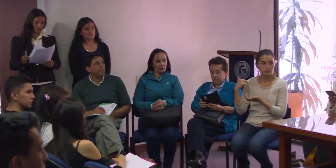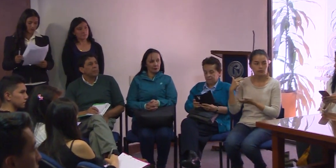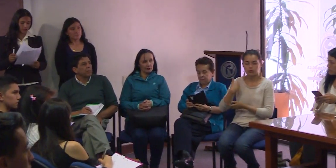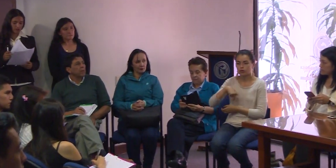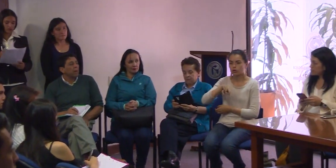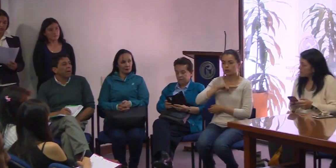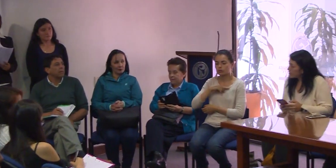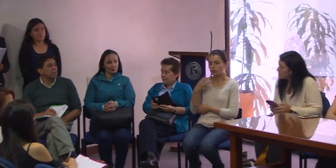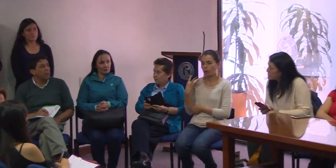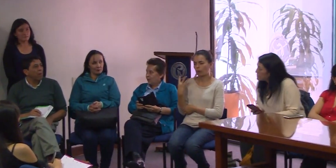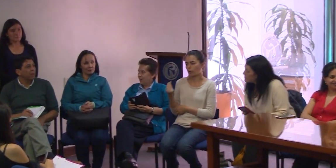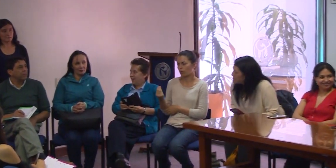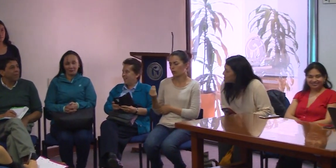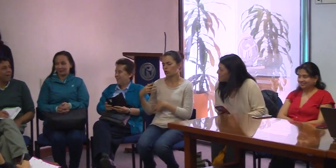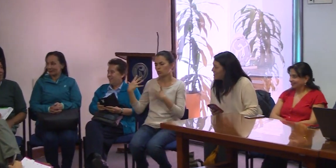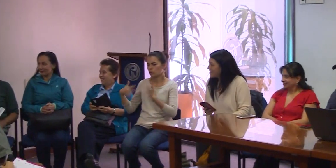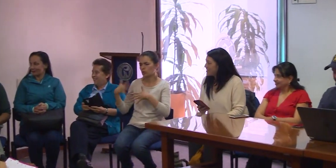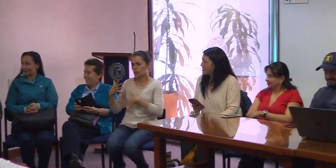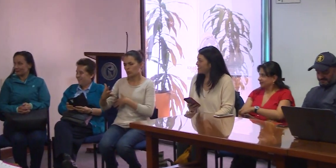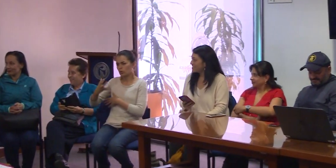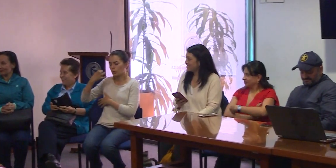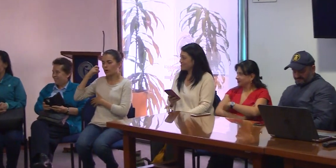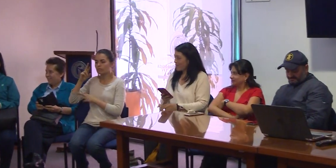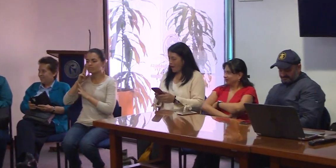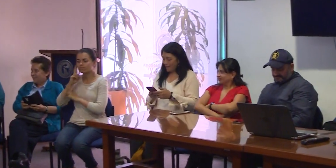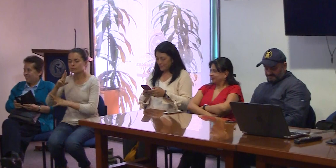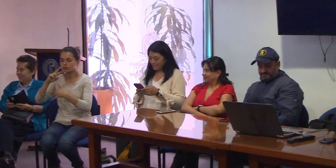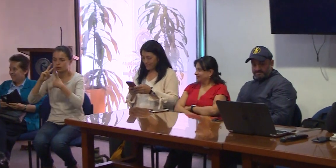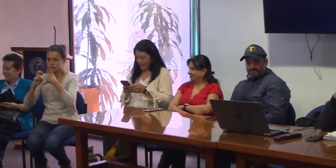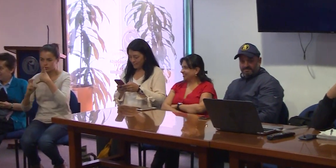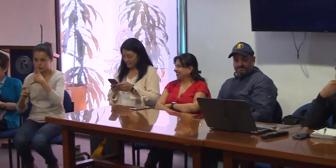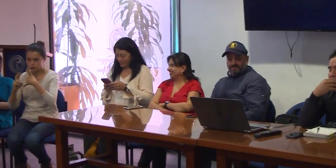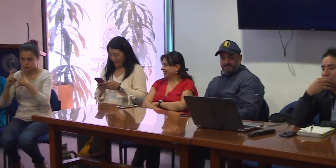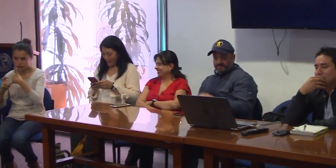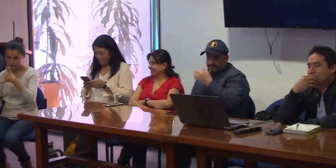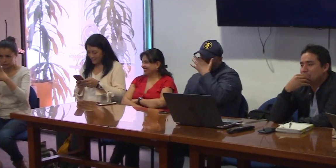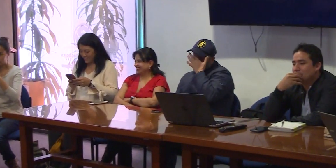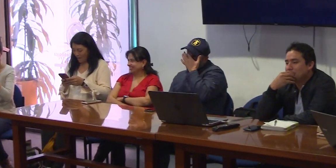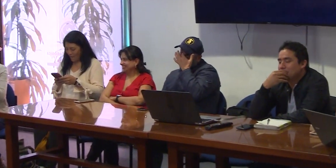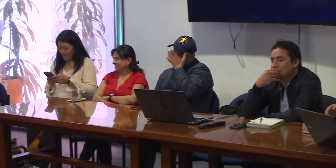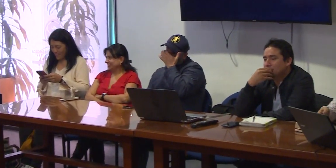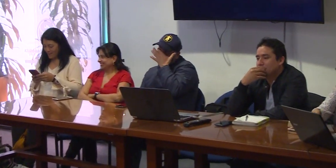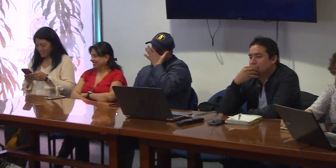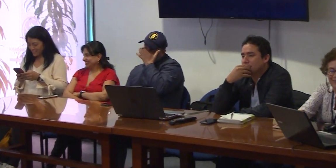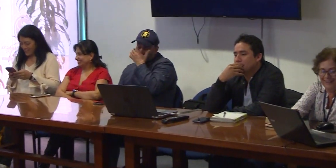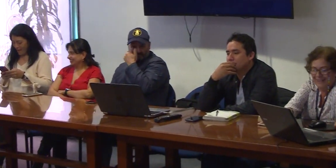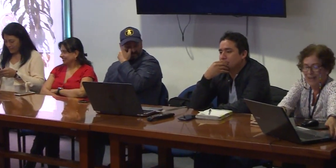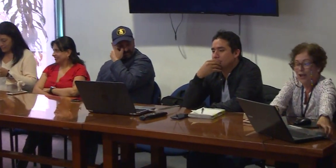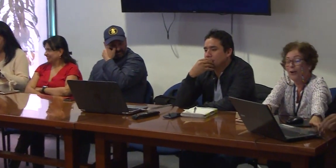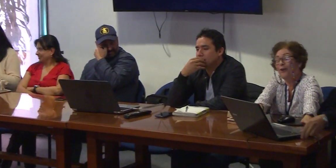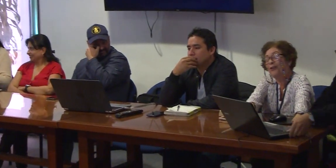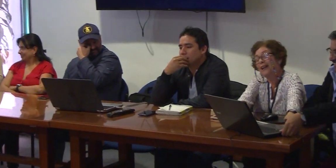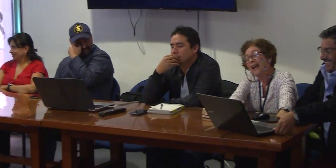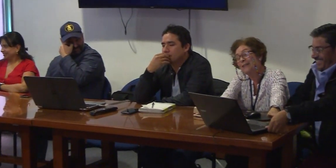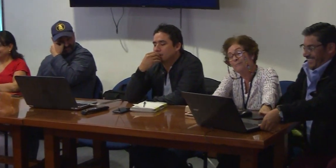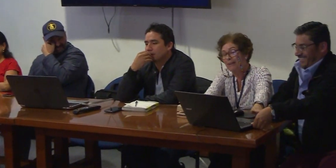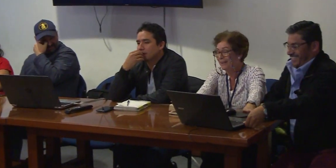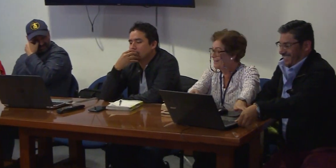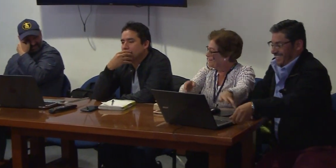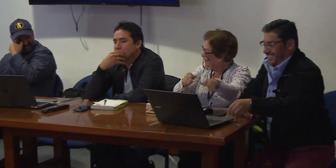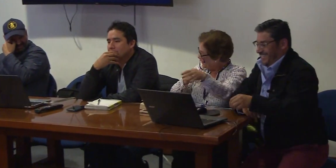más antiguo reconocido por Conciencias la vez pasada. Y nosotros, con